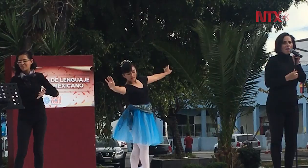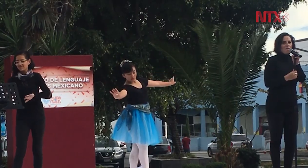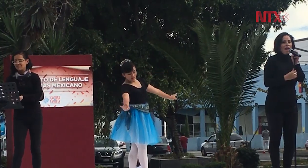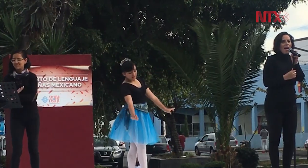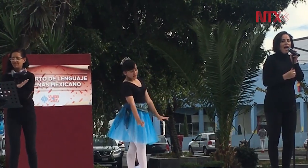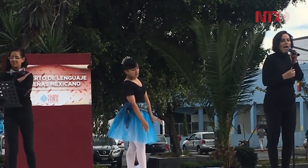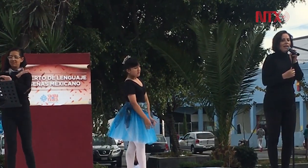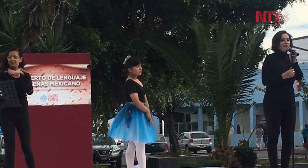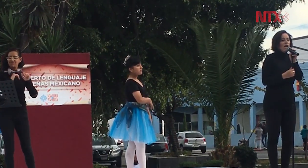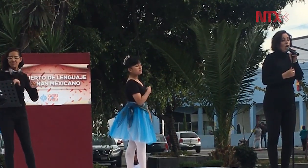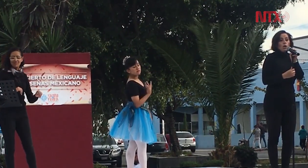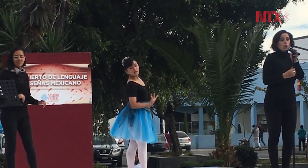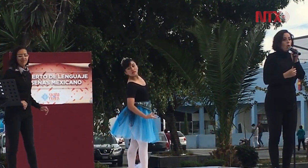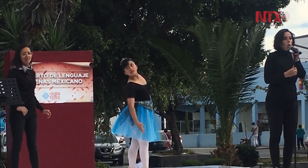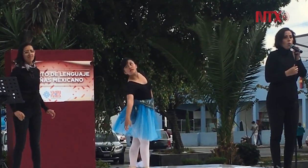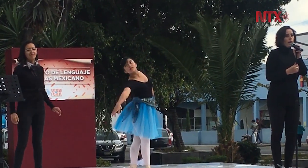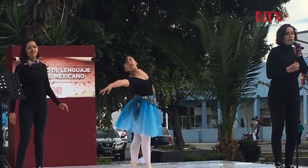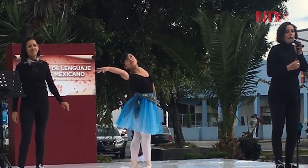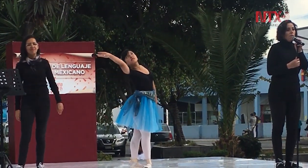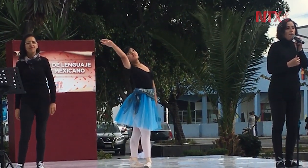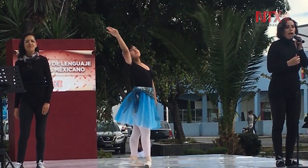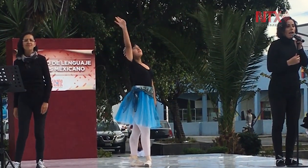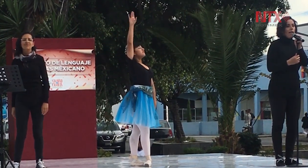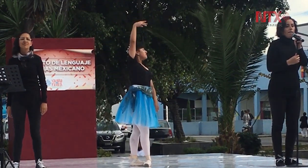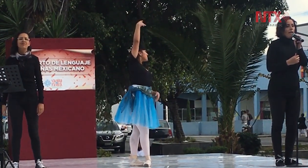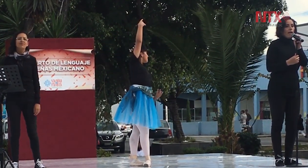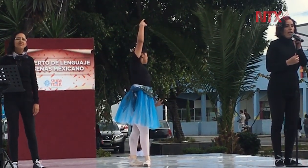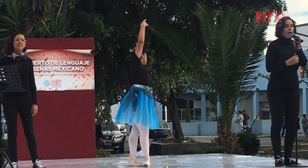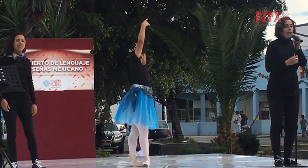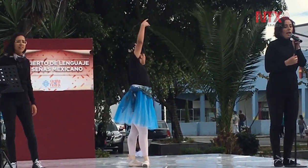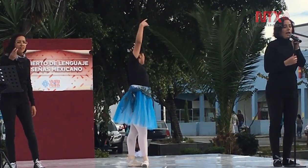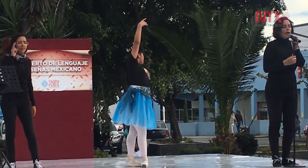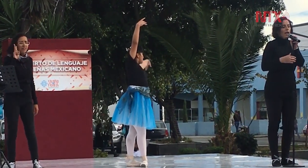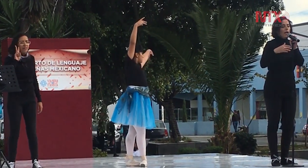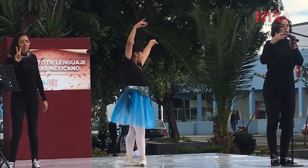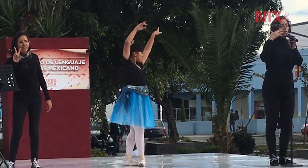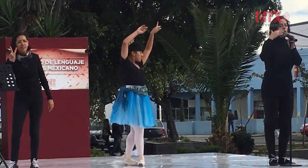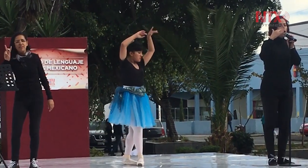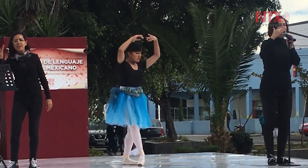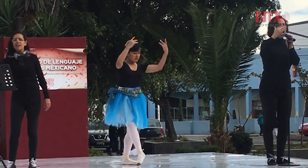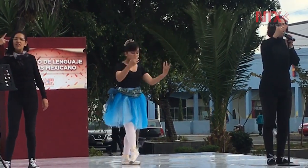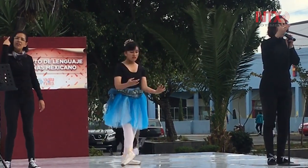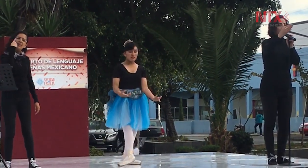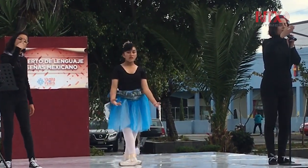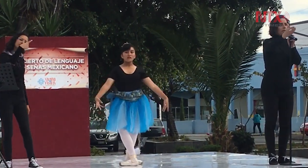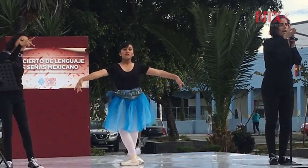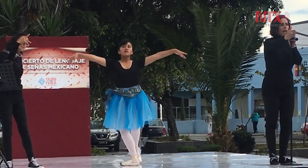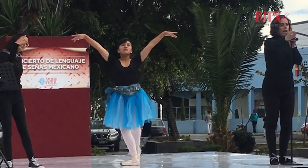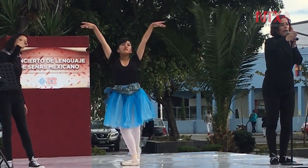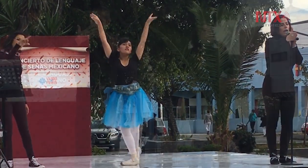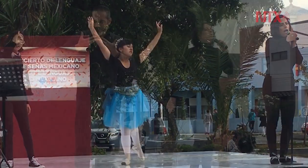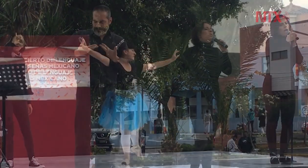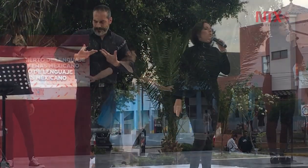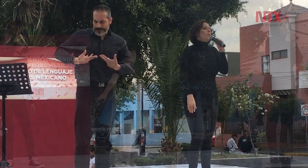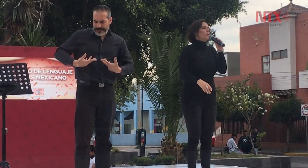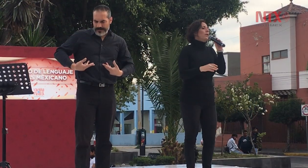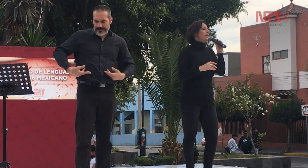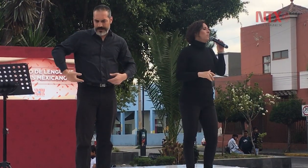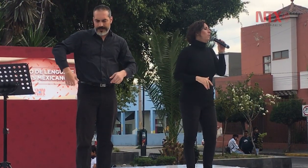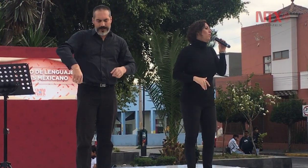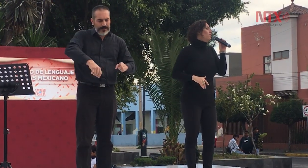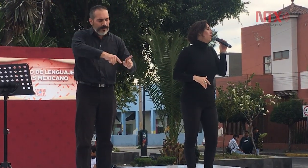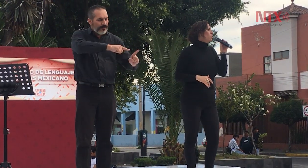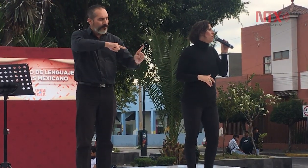Jardín del Carmen, ubicado en la calle 16 de Septiembre y 15 Oriente, Gloria Centro, de la ciudad de Puebla.